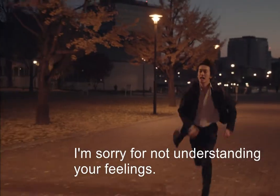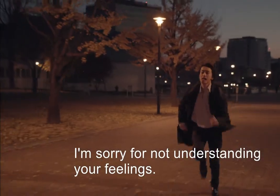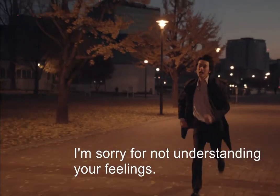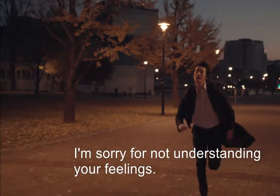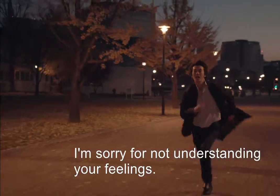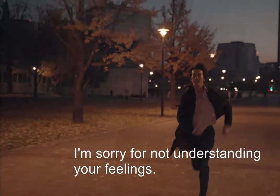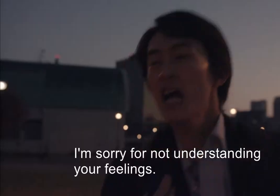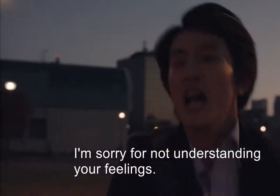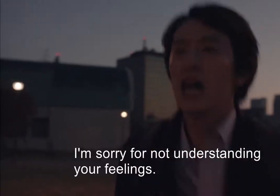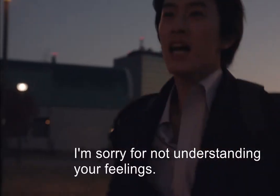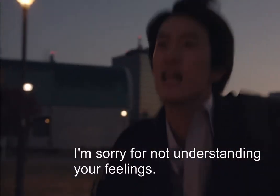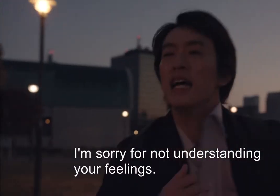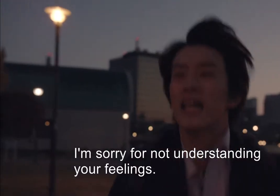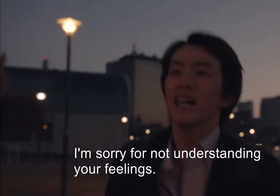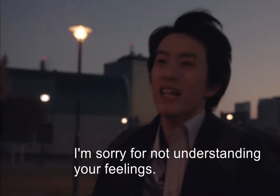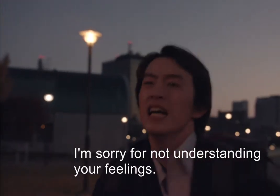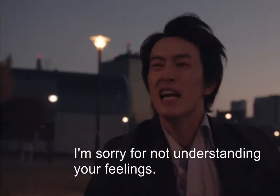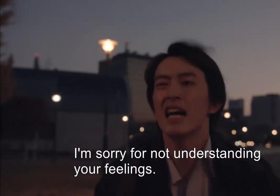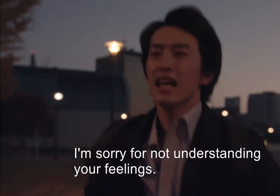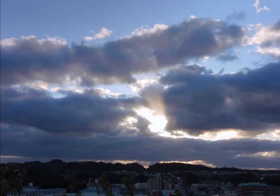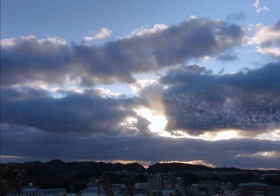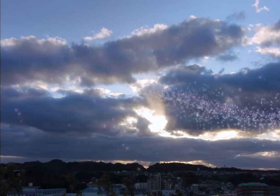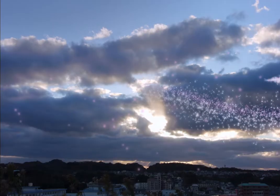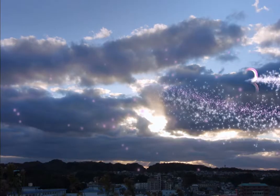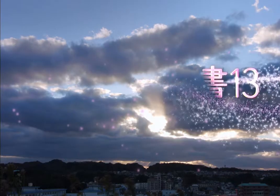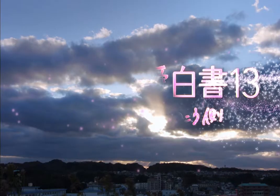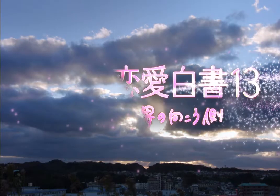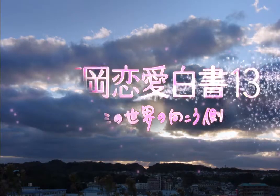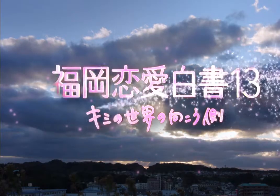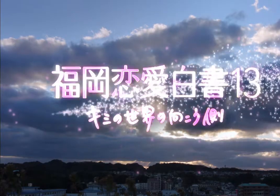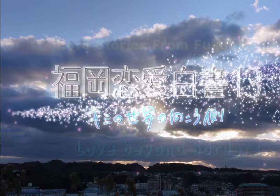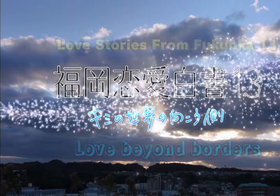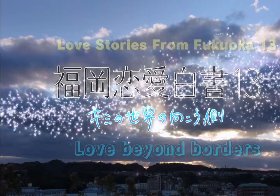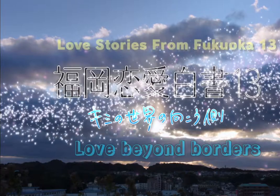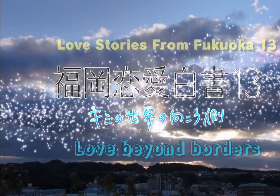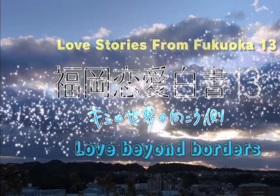持ち分かってあげれんくてごめん。 福岡恋愛白書、